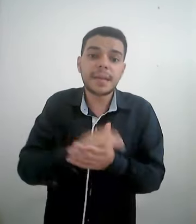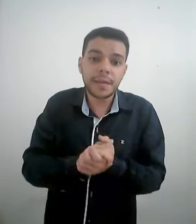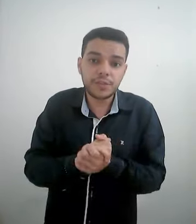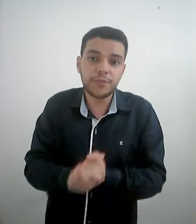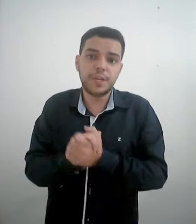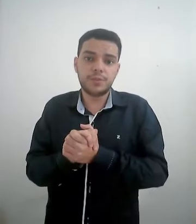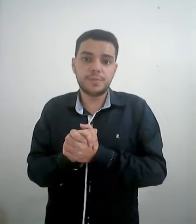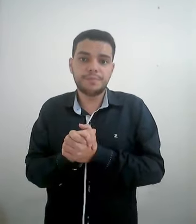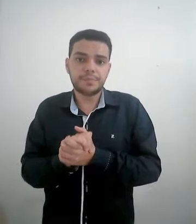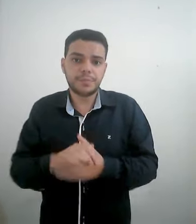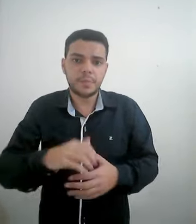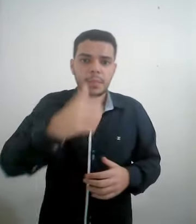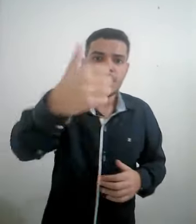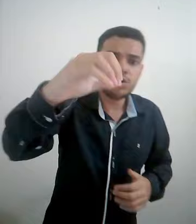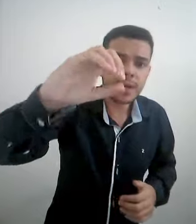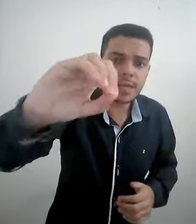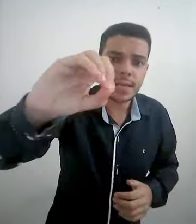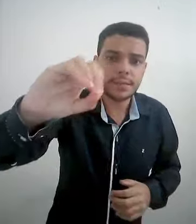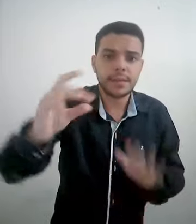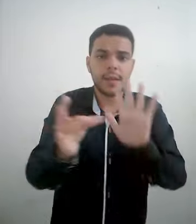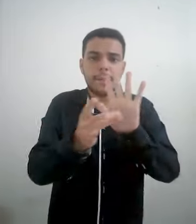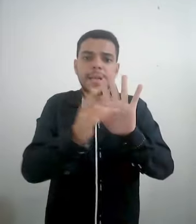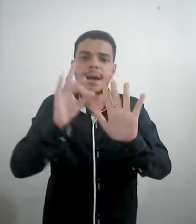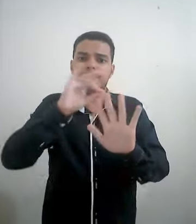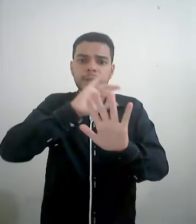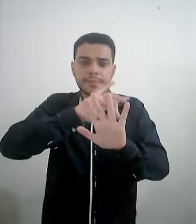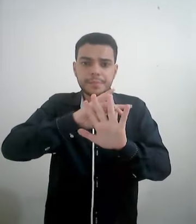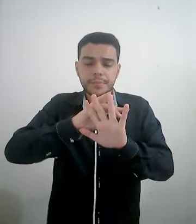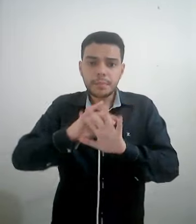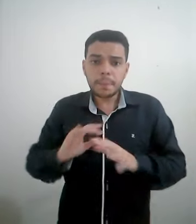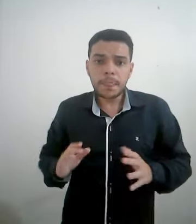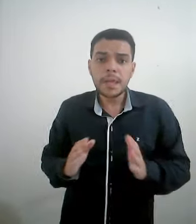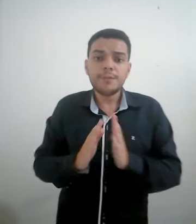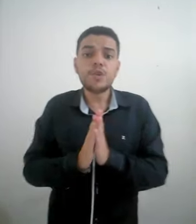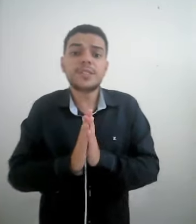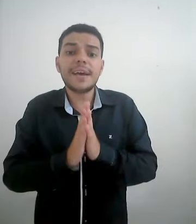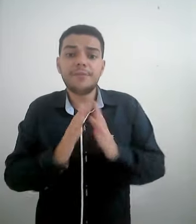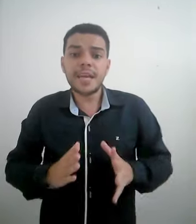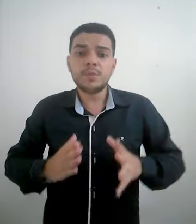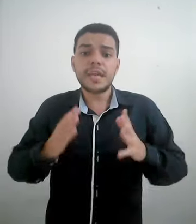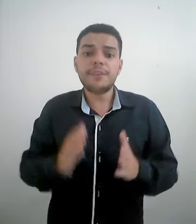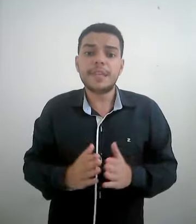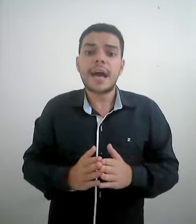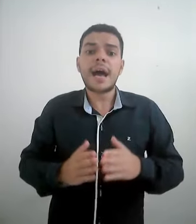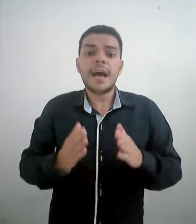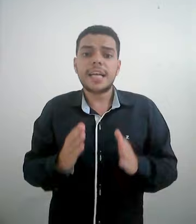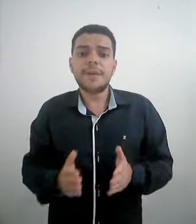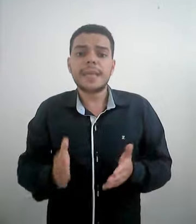imensamente difícil. Número 10. Metáforas. nós devemos evitar as